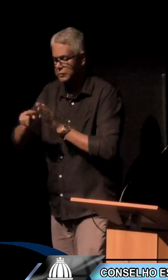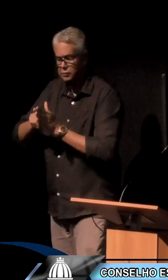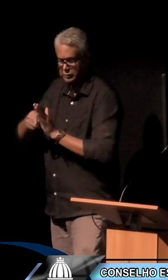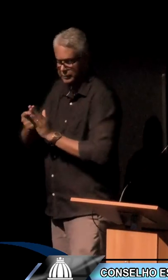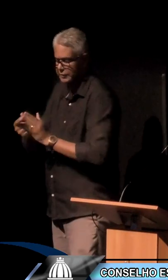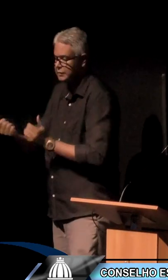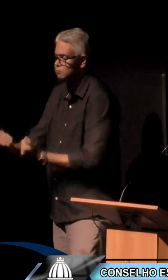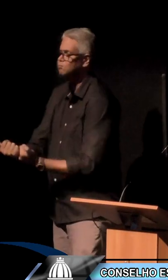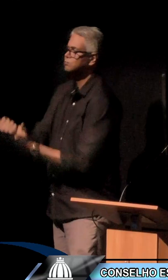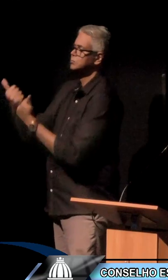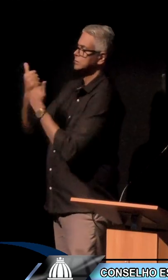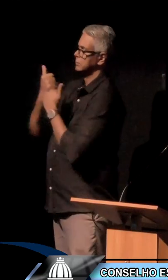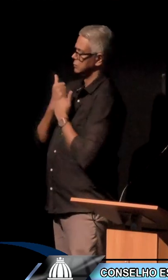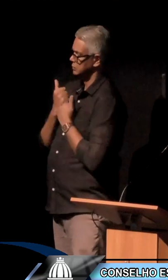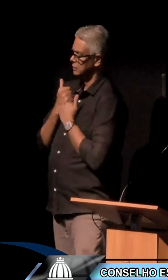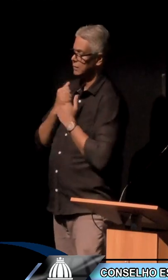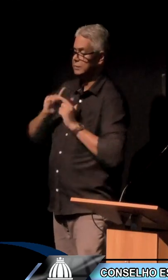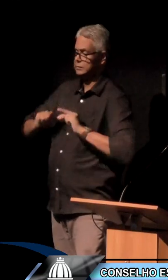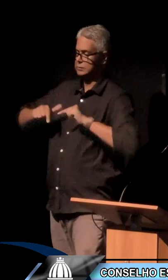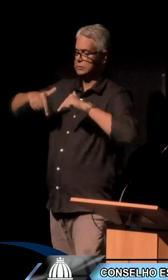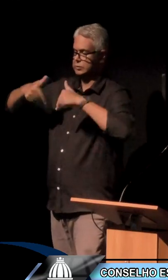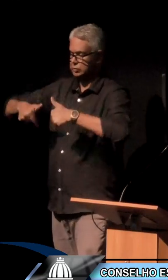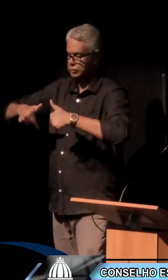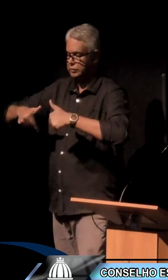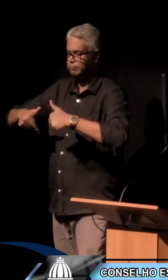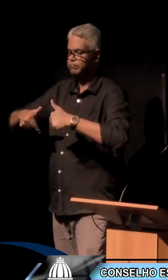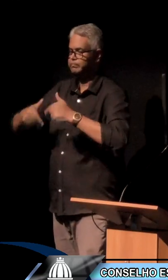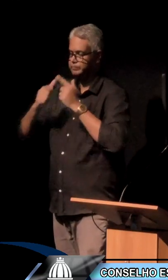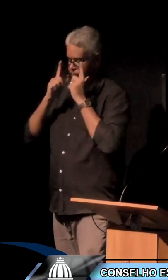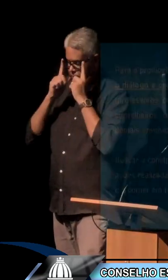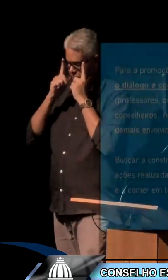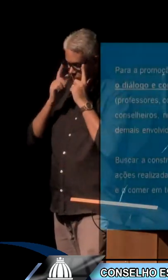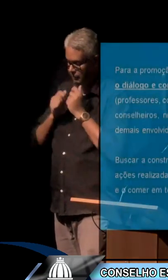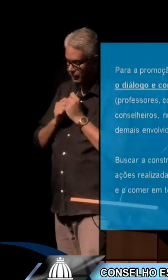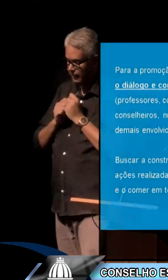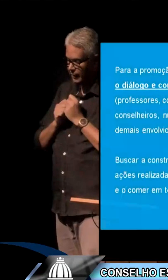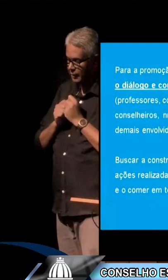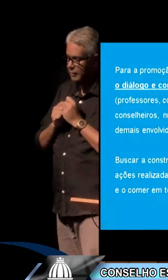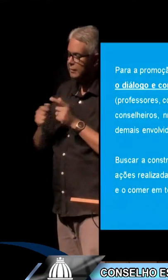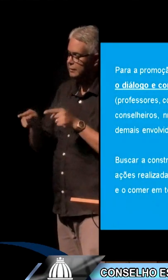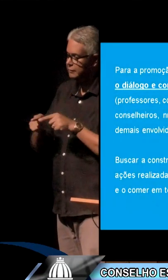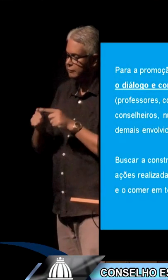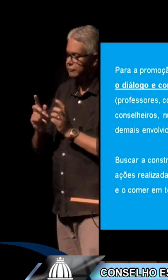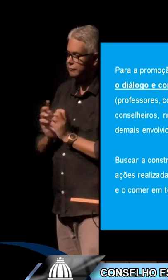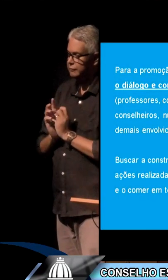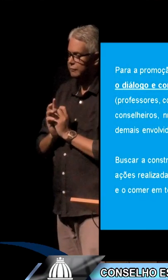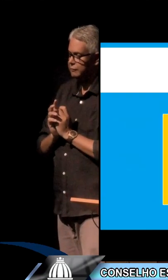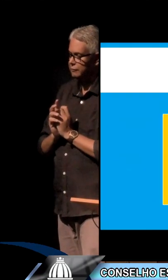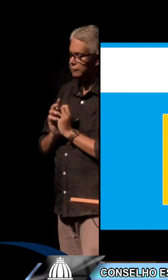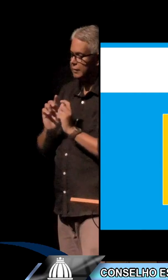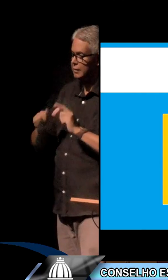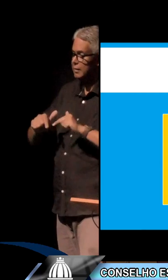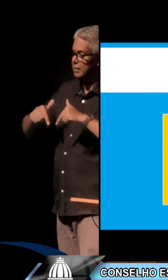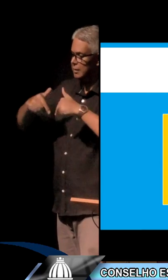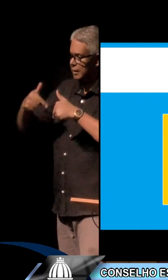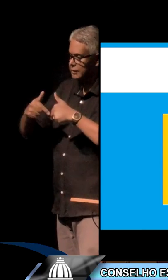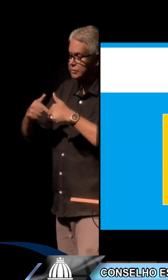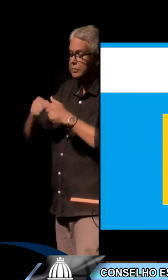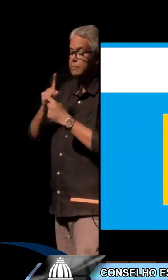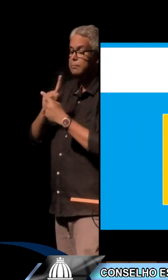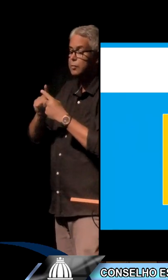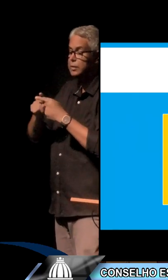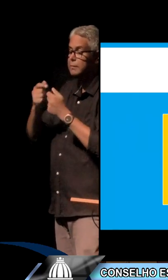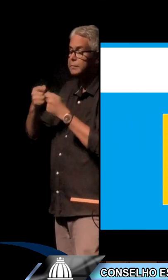nessas ações né E aí essa rede né vai aí potencializar essas ações para que a gente alcance o objetivo